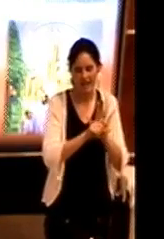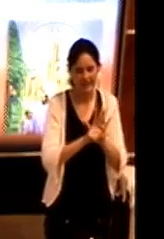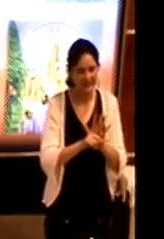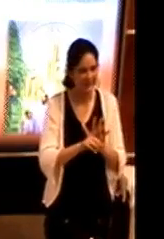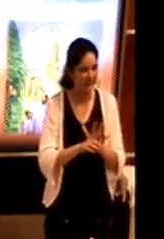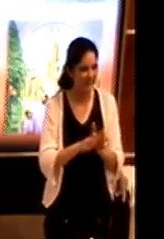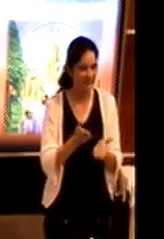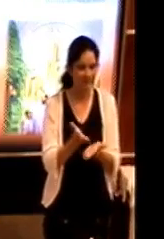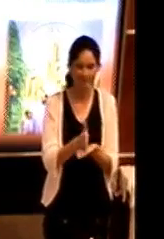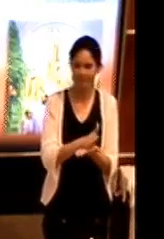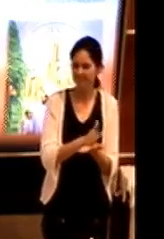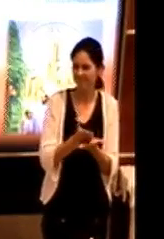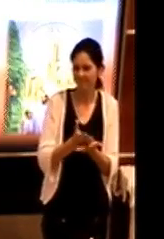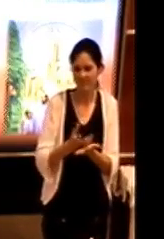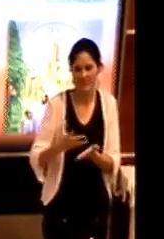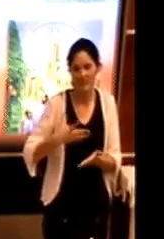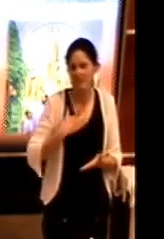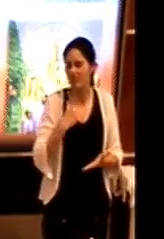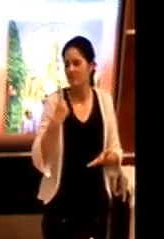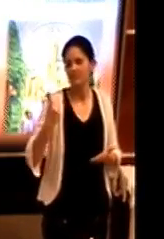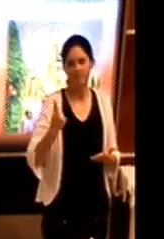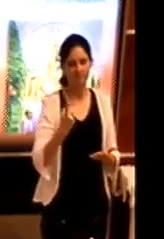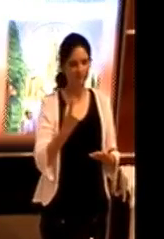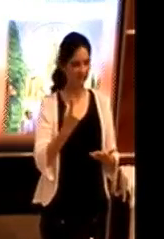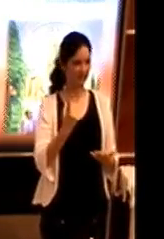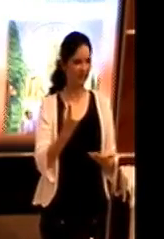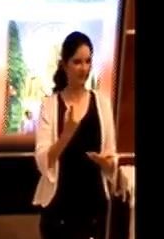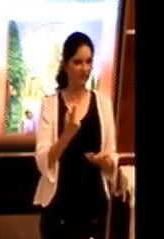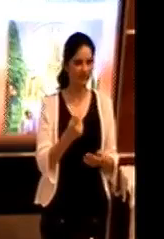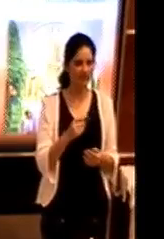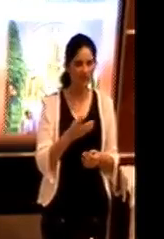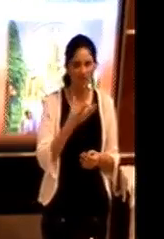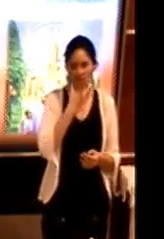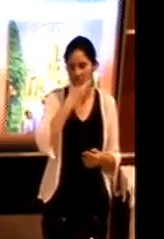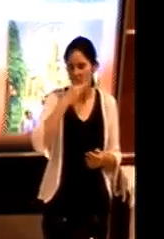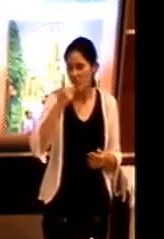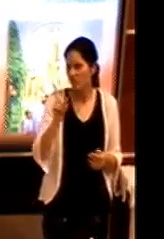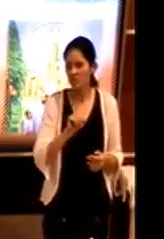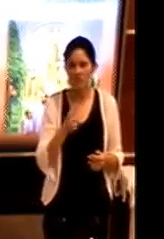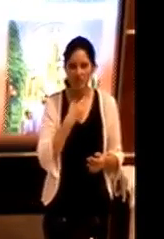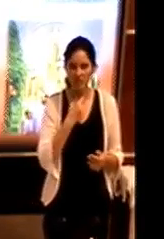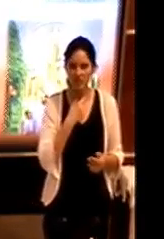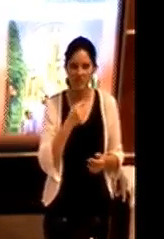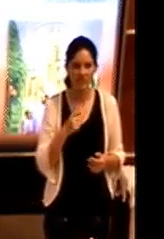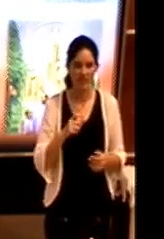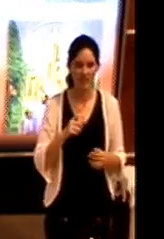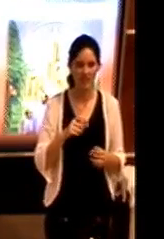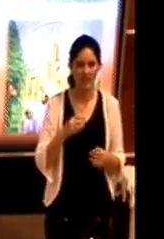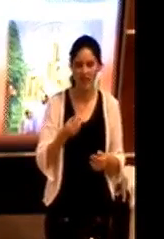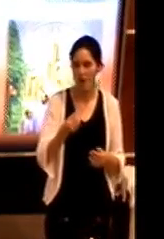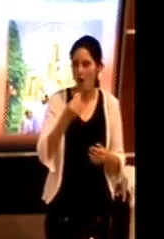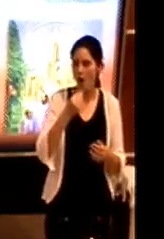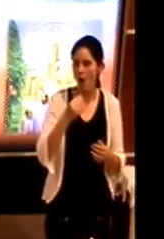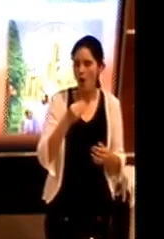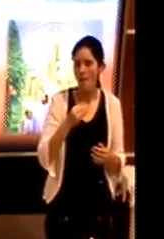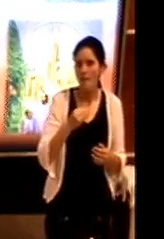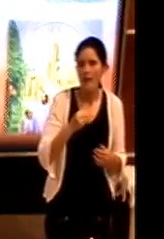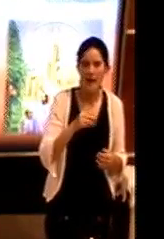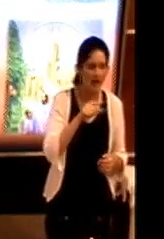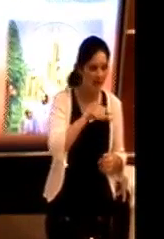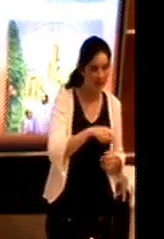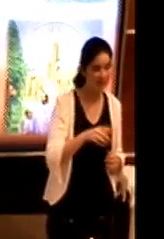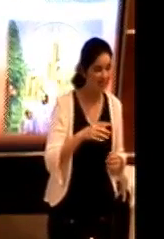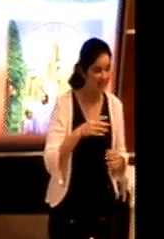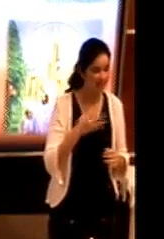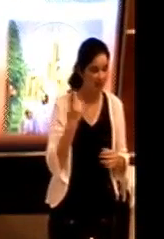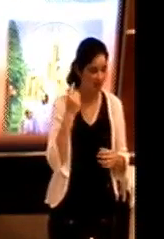dijo a Eva, es que no, Dios no quiere que comas de ese árbol prohibido. Él te lo prohíbe porque sabe que si tú comes